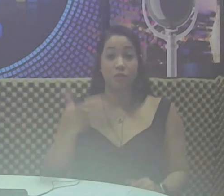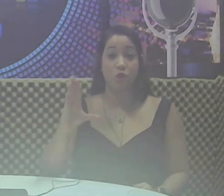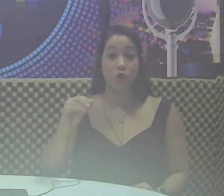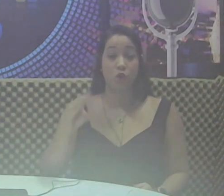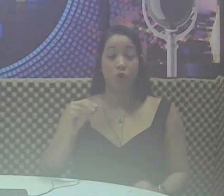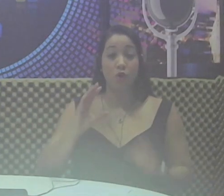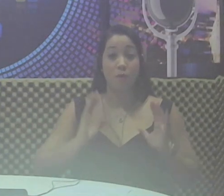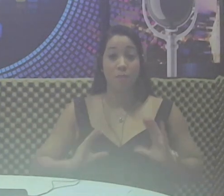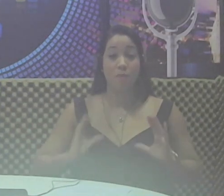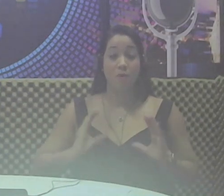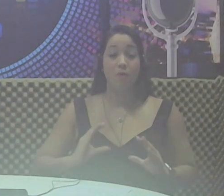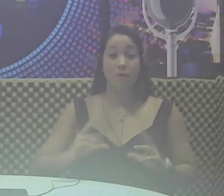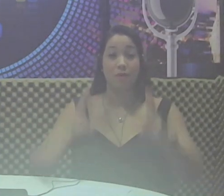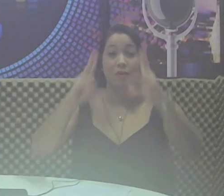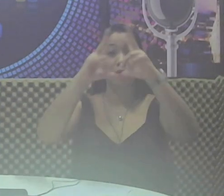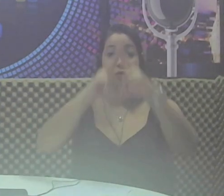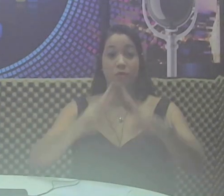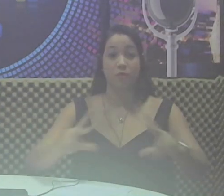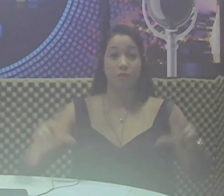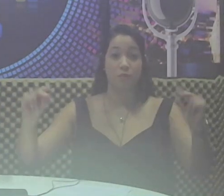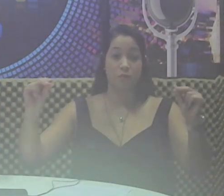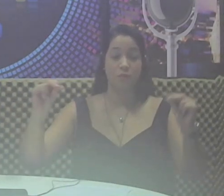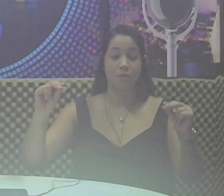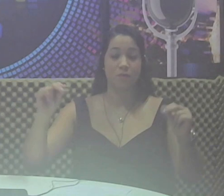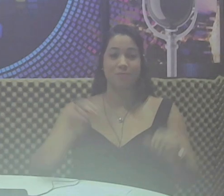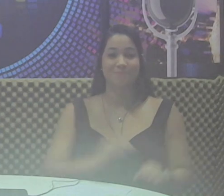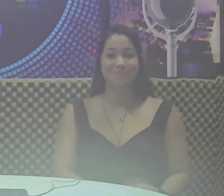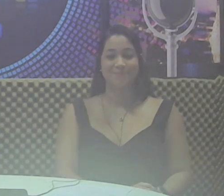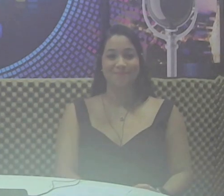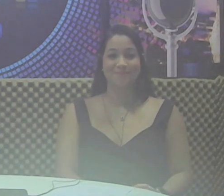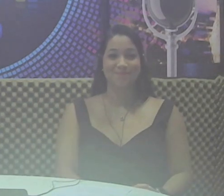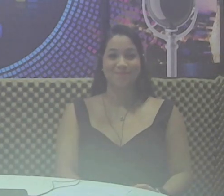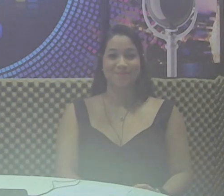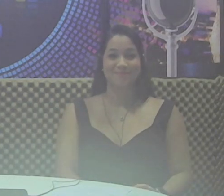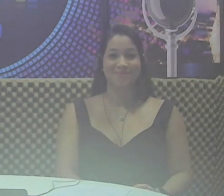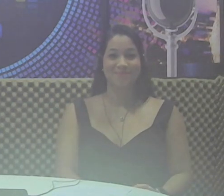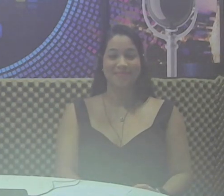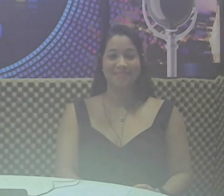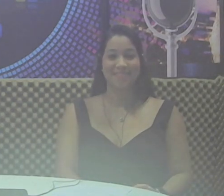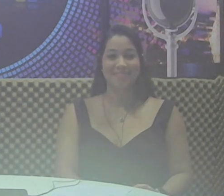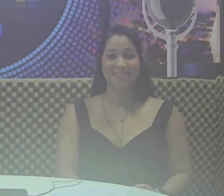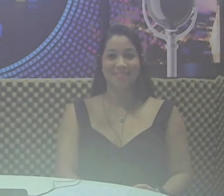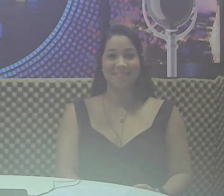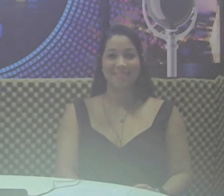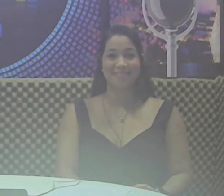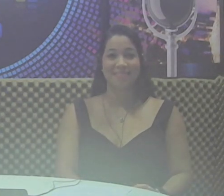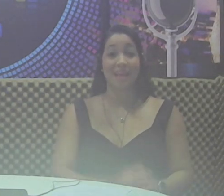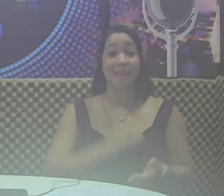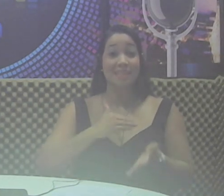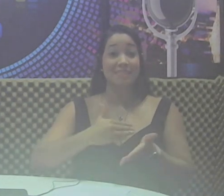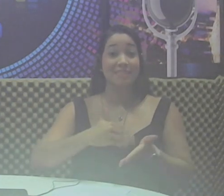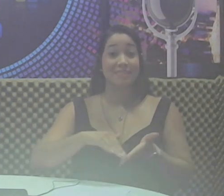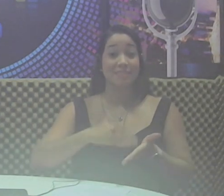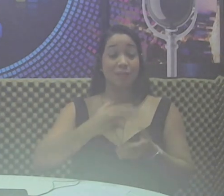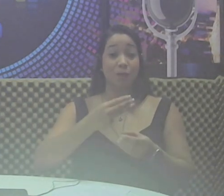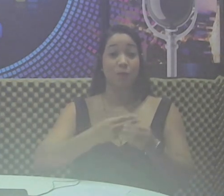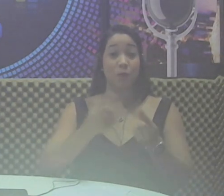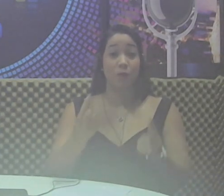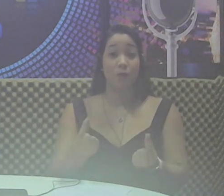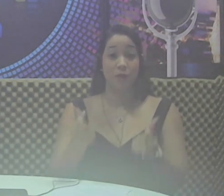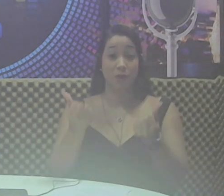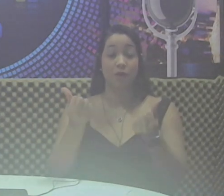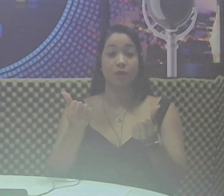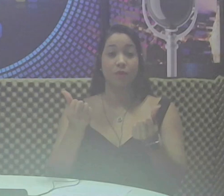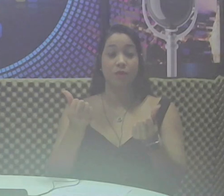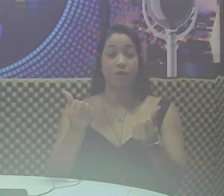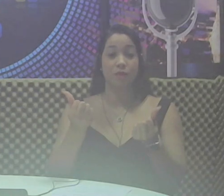Praça Clarinda de Freitas, conhecida como Praça Paris. A Secretaria Municipal de Finanças